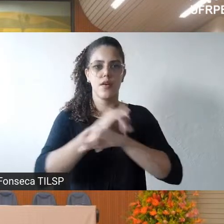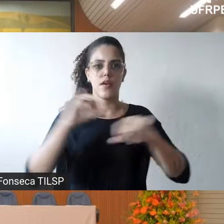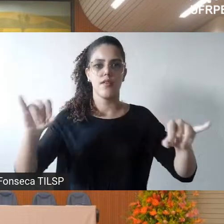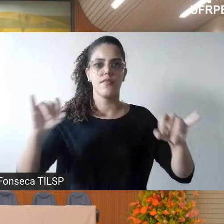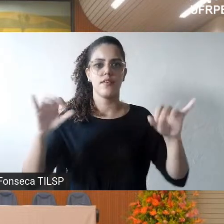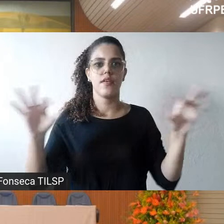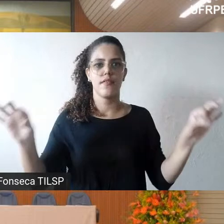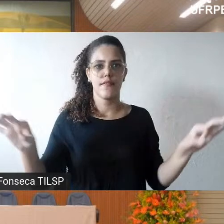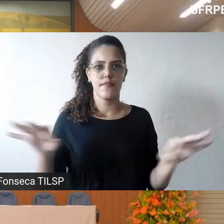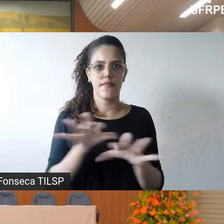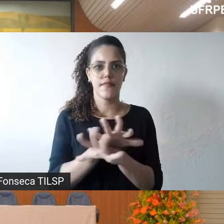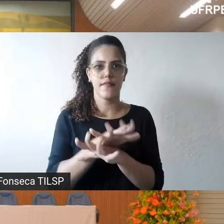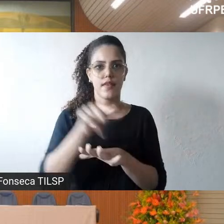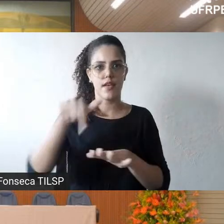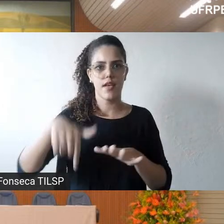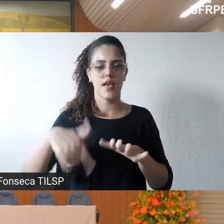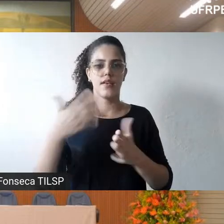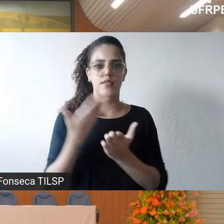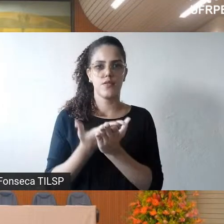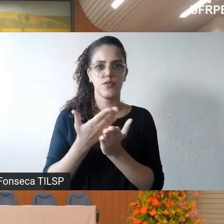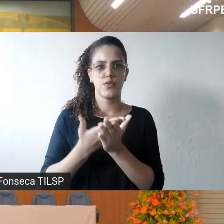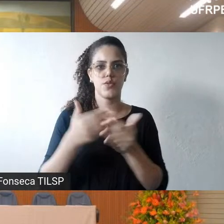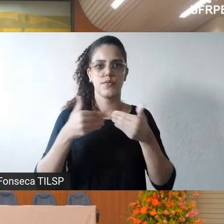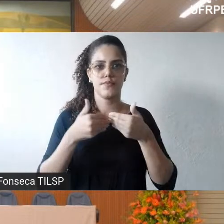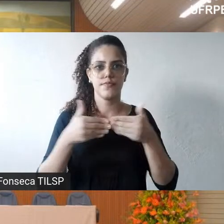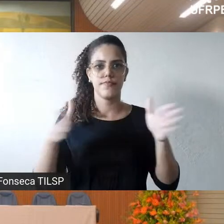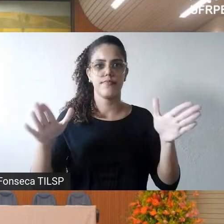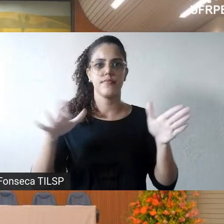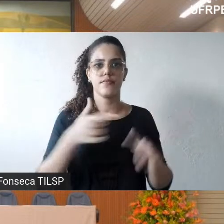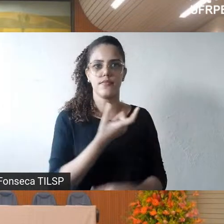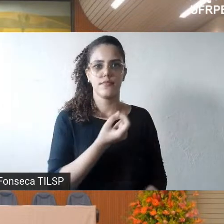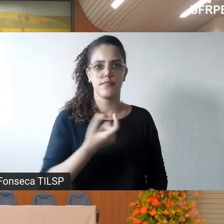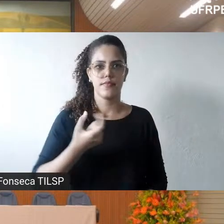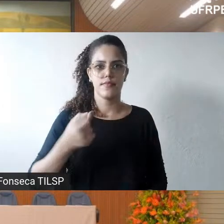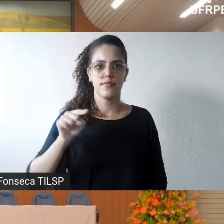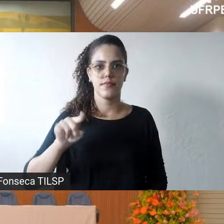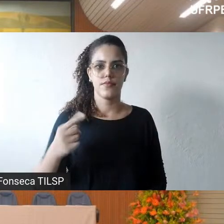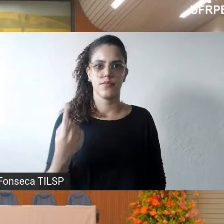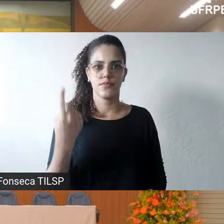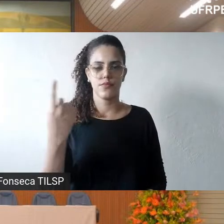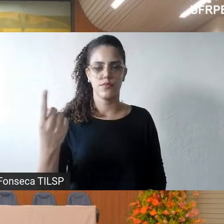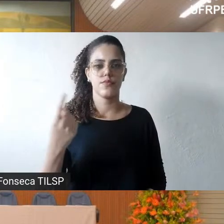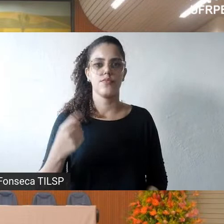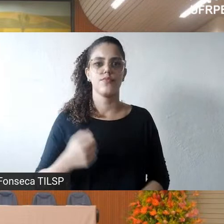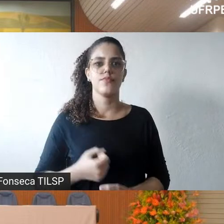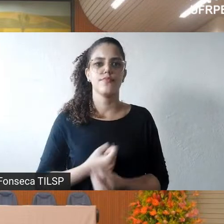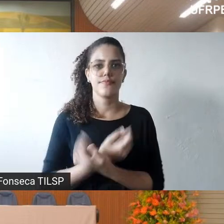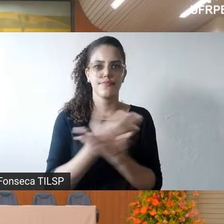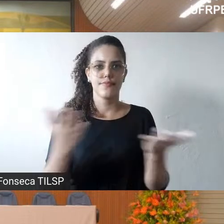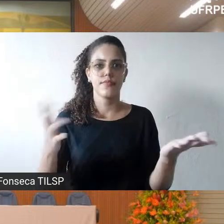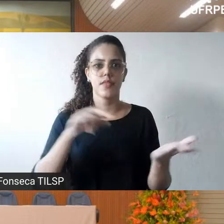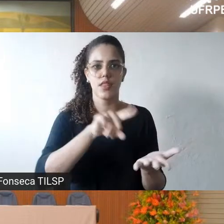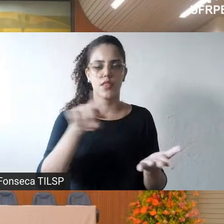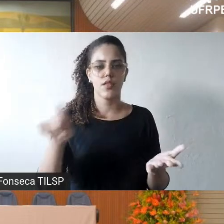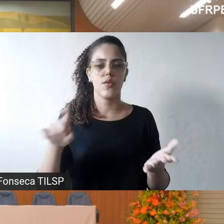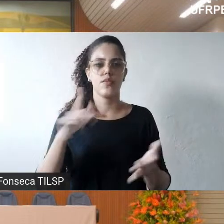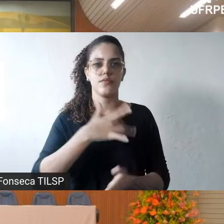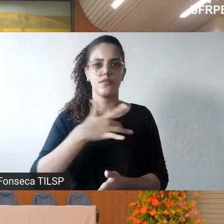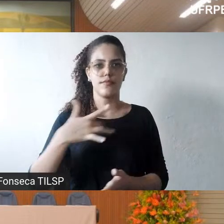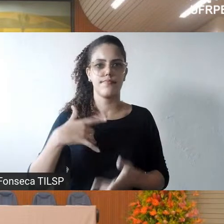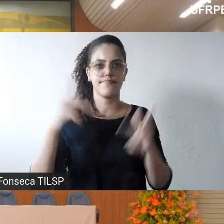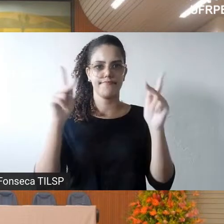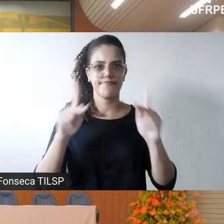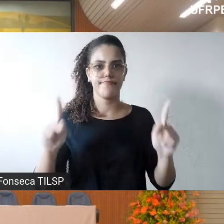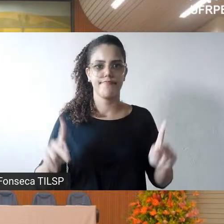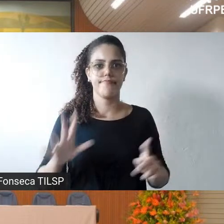inaugural 2020.1, desejando a todos e todas muita saúde, muita paz e muito amor. Muito obrigado.